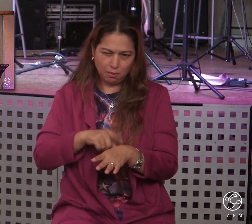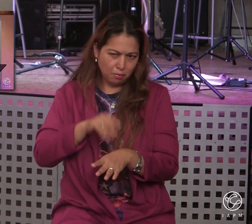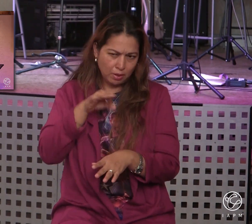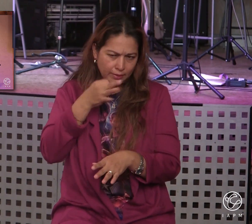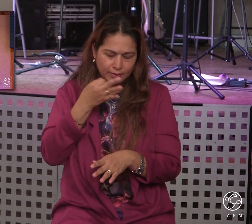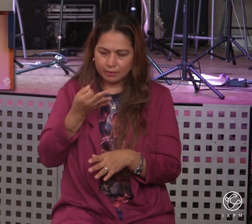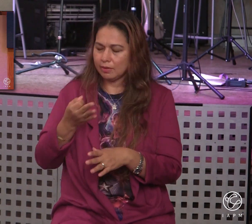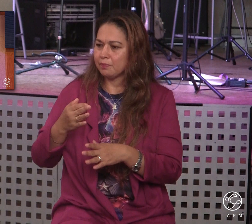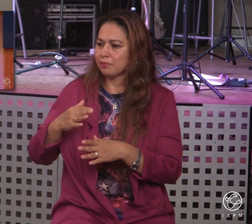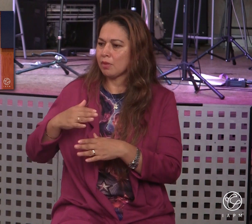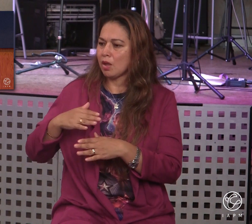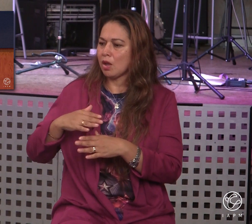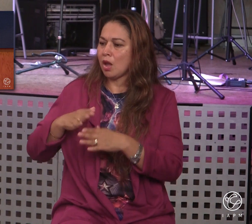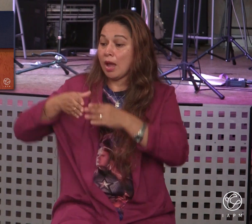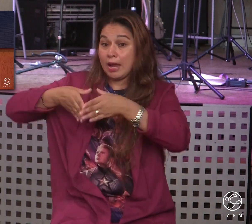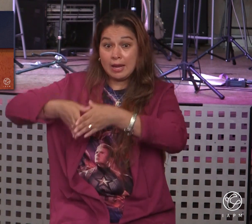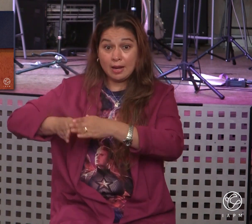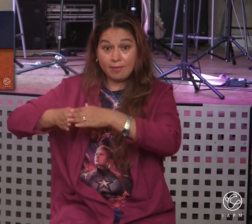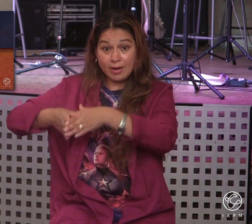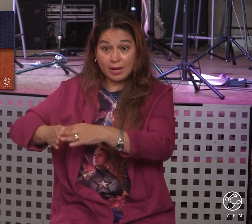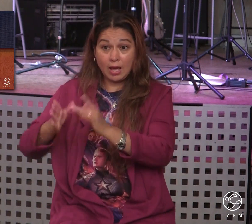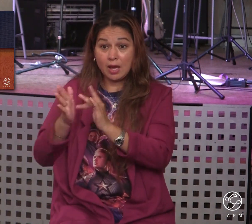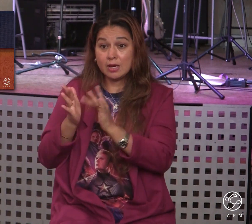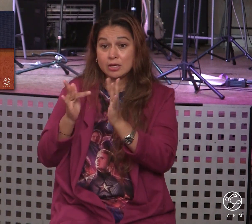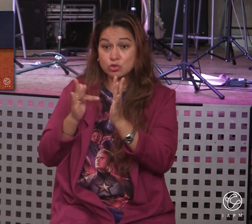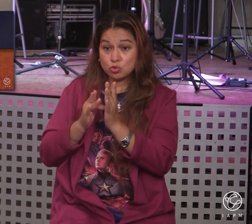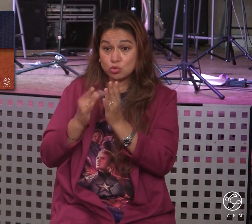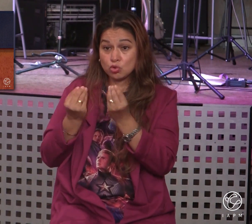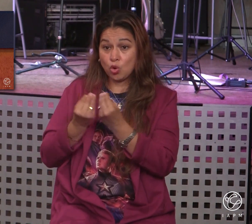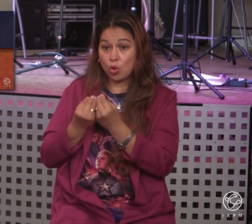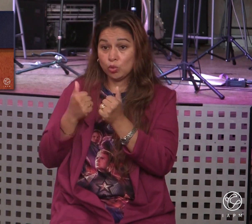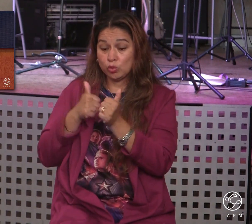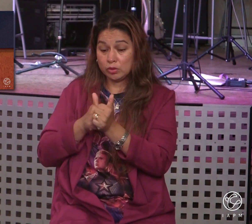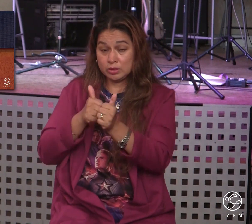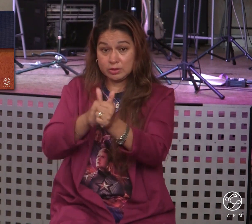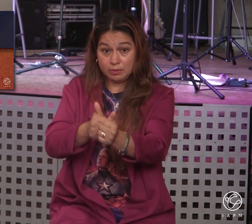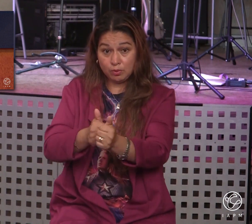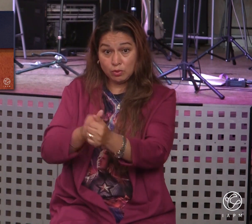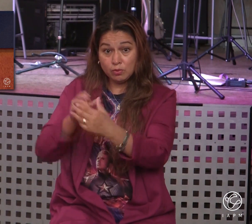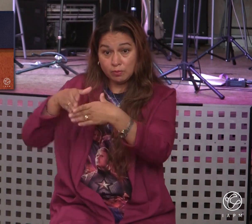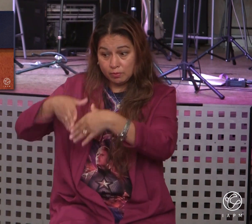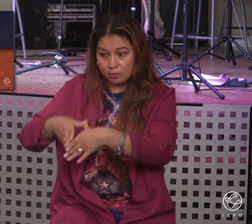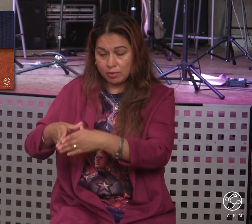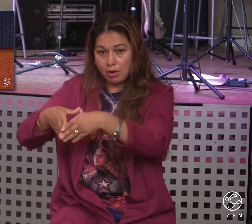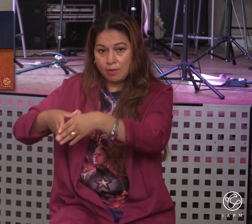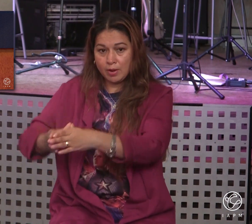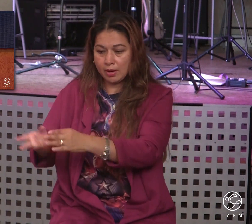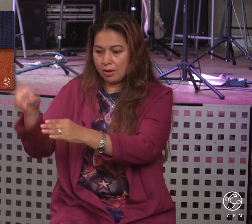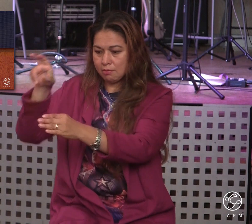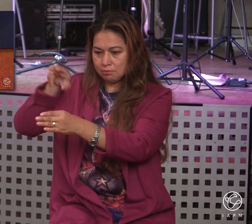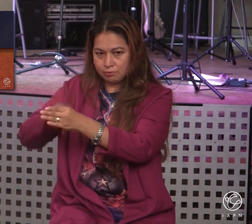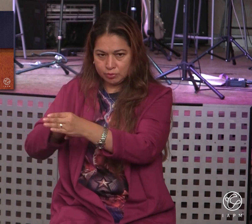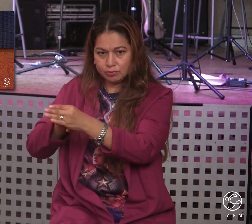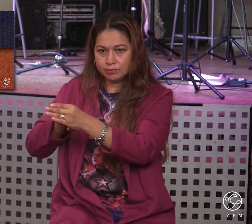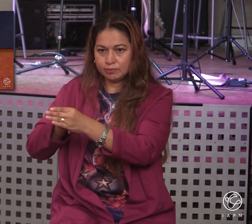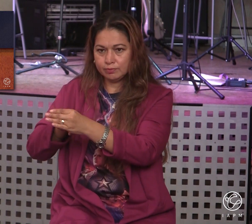Ya se despedía la gente, iba a anochecer, o anochecido, ¿vale? Señor se va al monte a